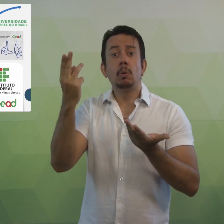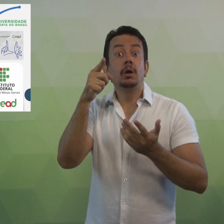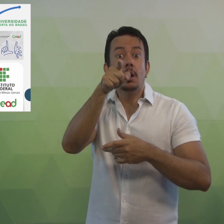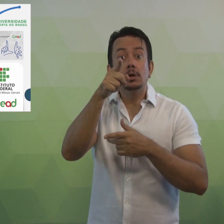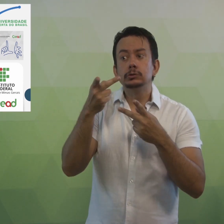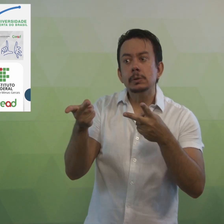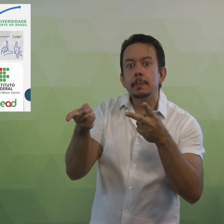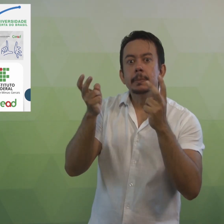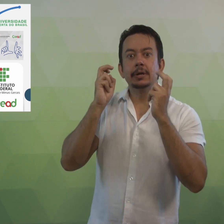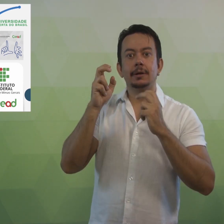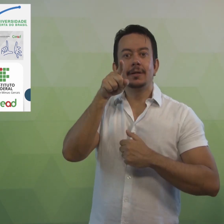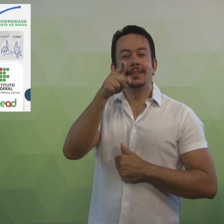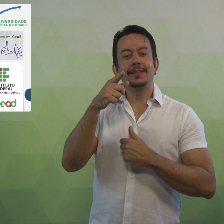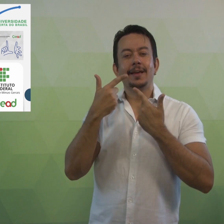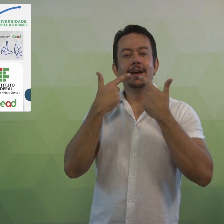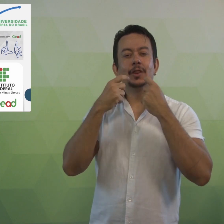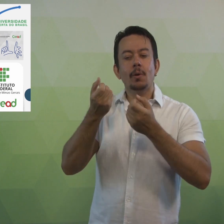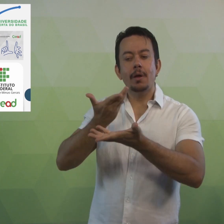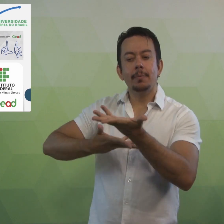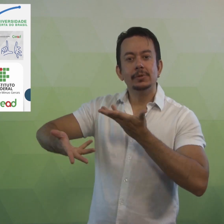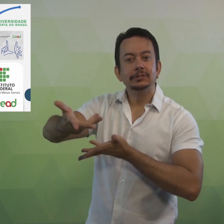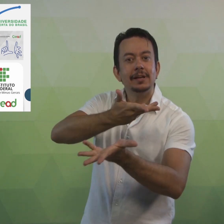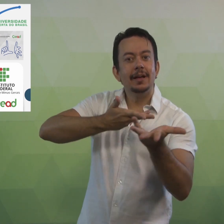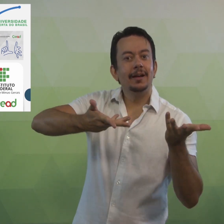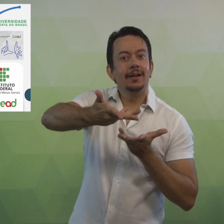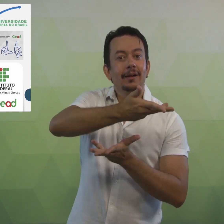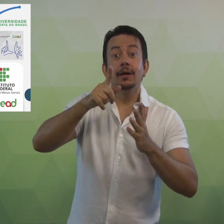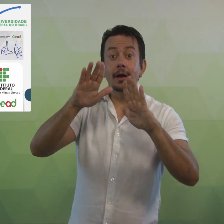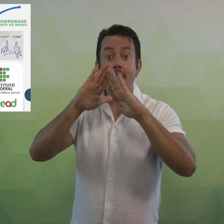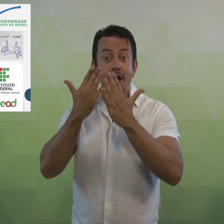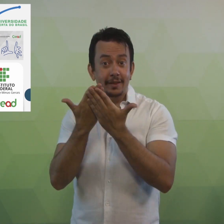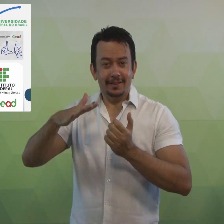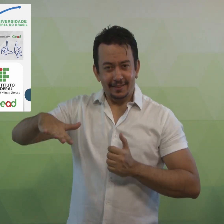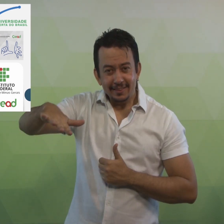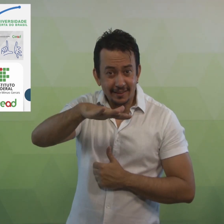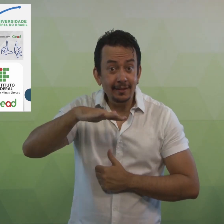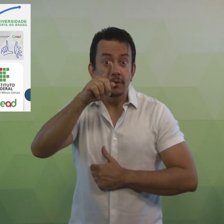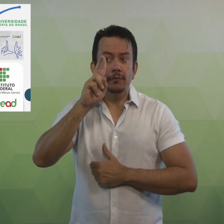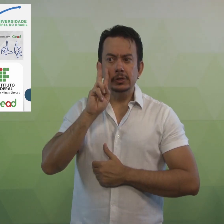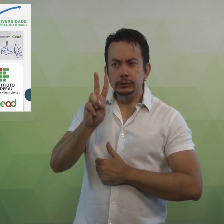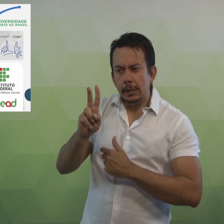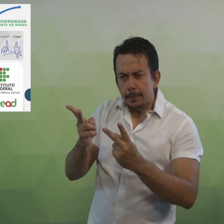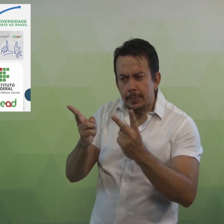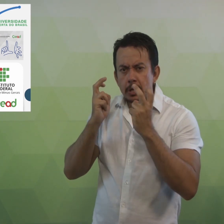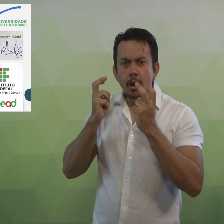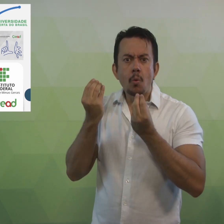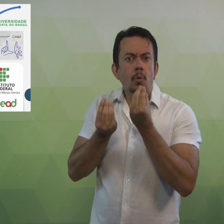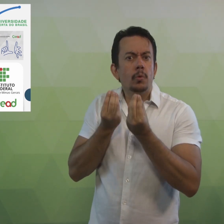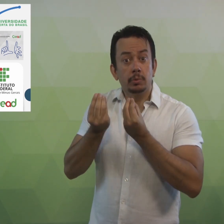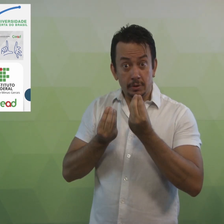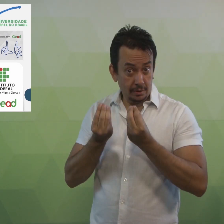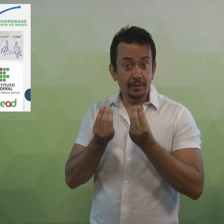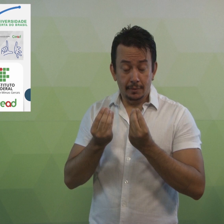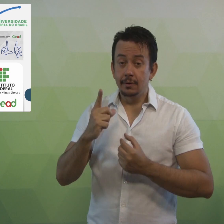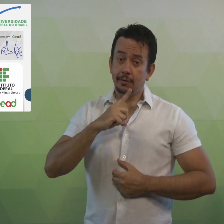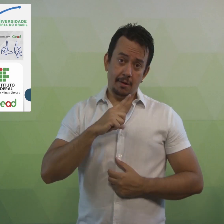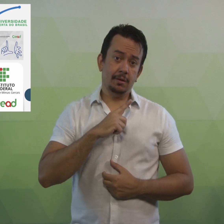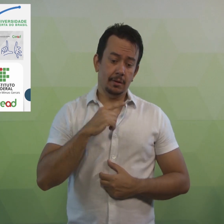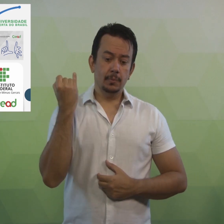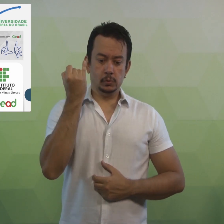mais essa questão do cognitivo, aprendendo mais, fazendo trocas de informações e percebendo como que